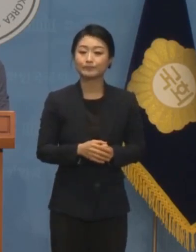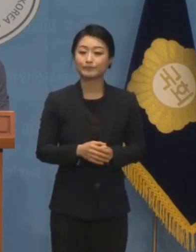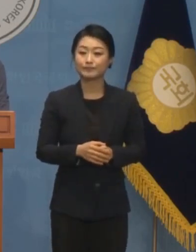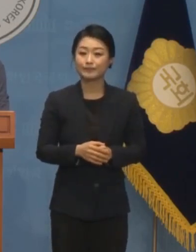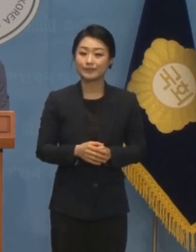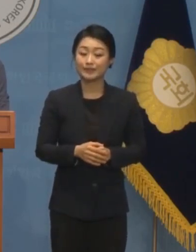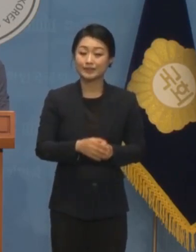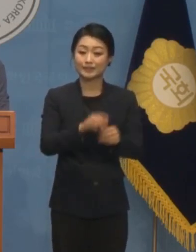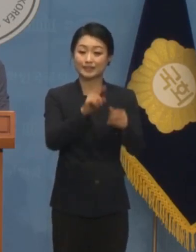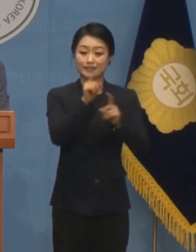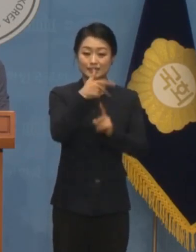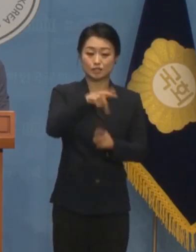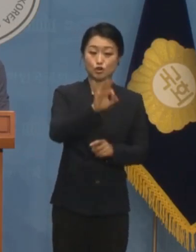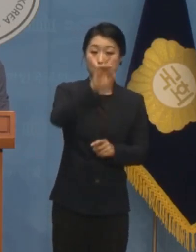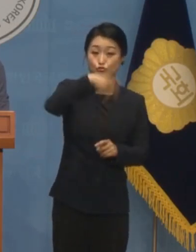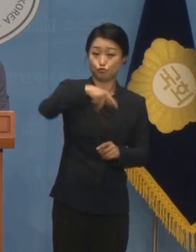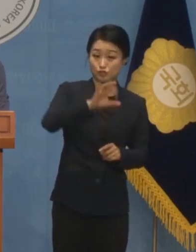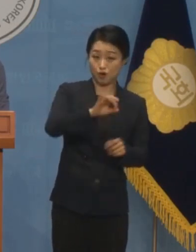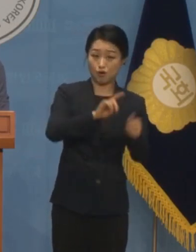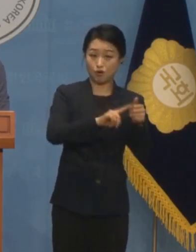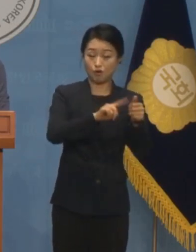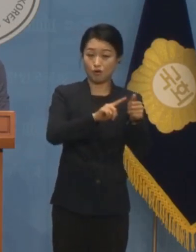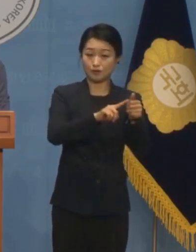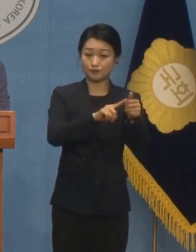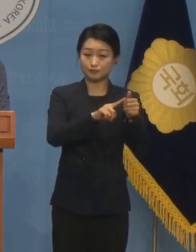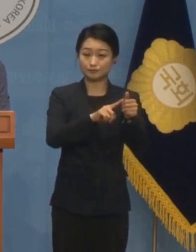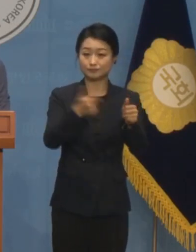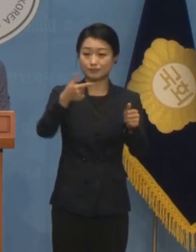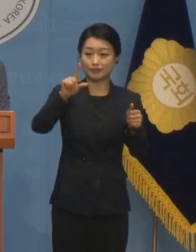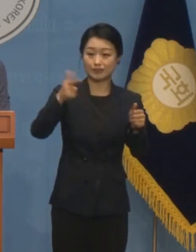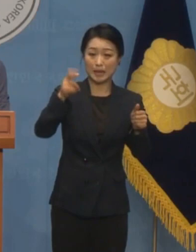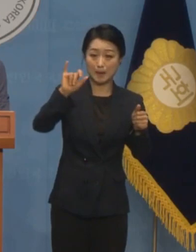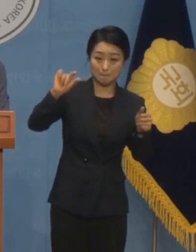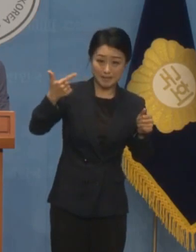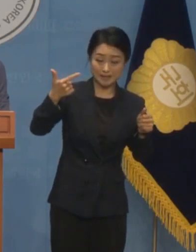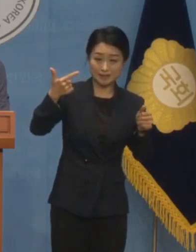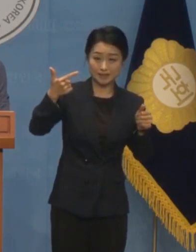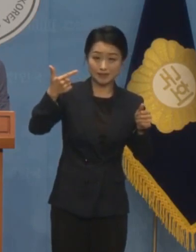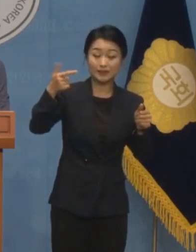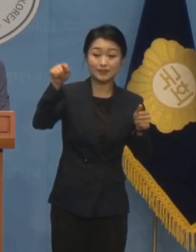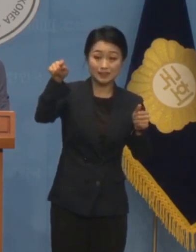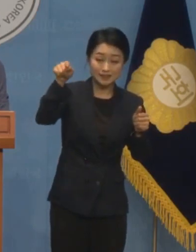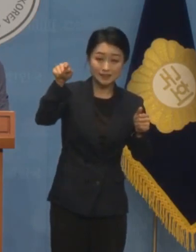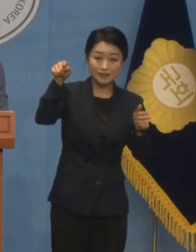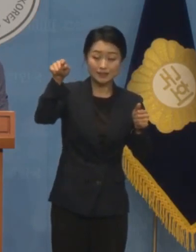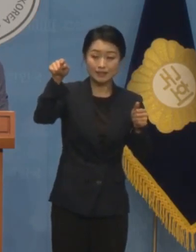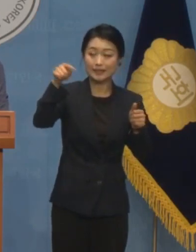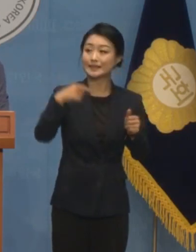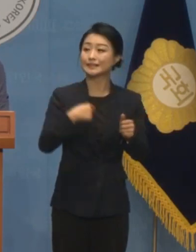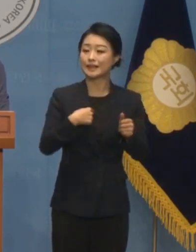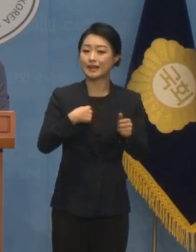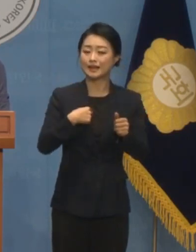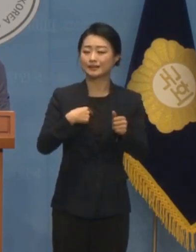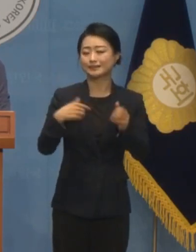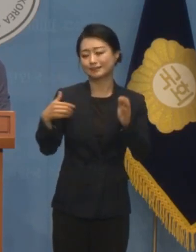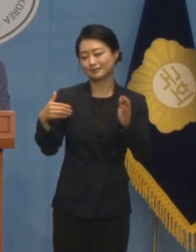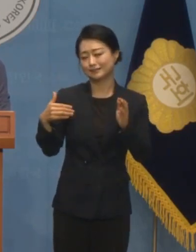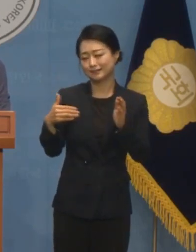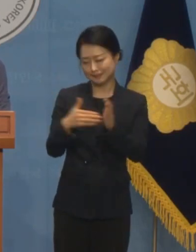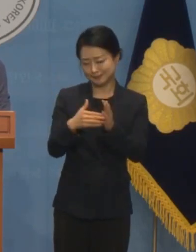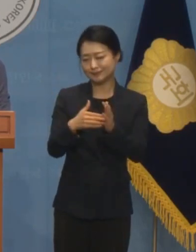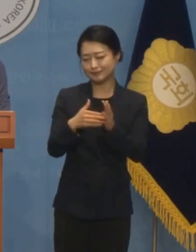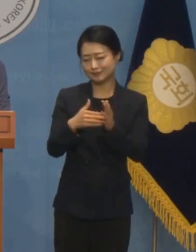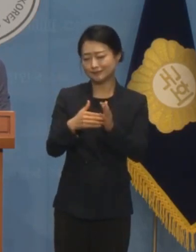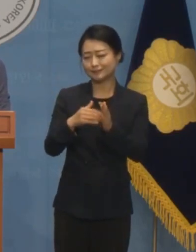친선 대사로서의 활동은 기구에서 그만하시죠 라고 할 때까지 하지 않을까 생각한다고 않고